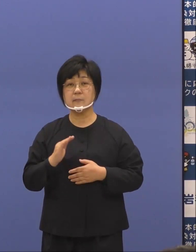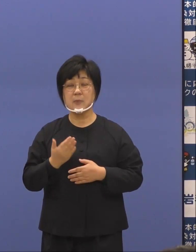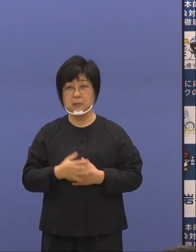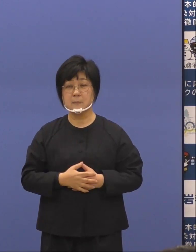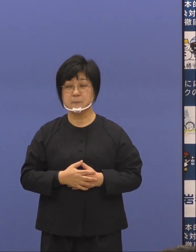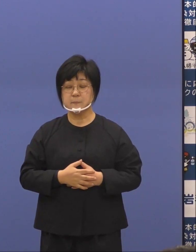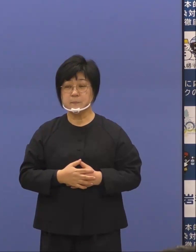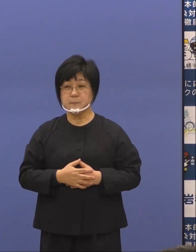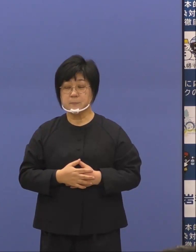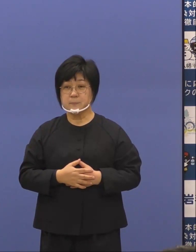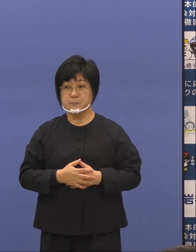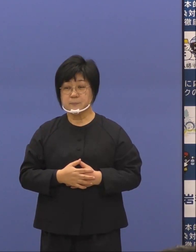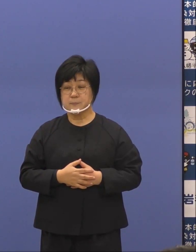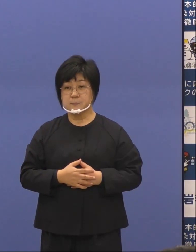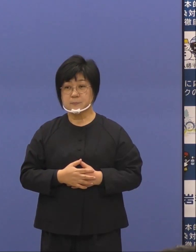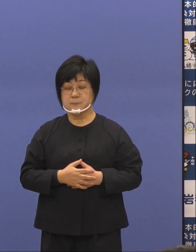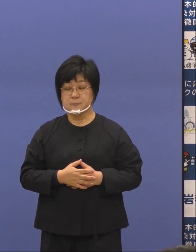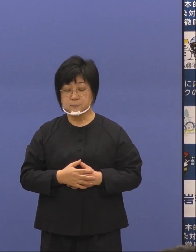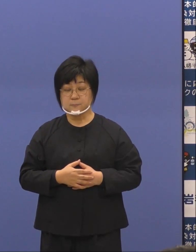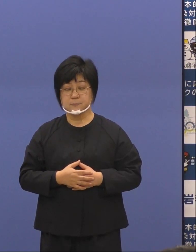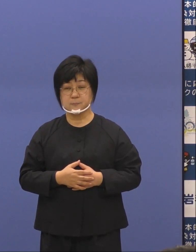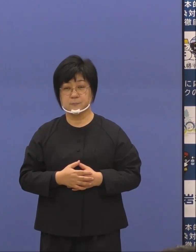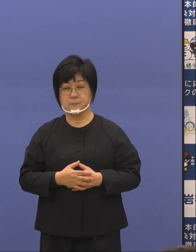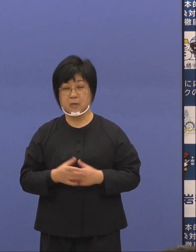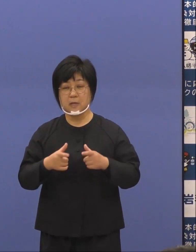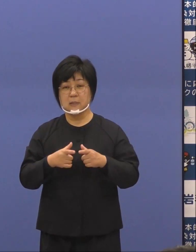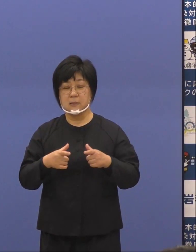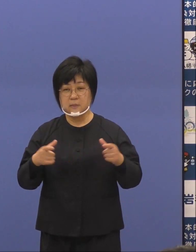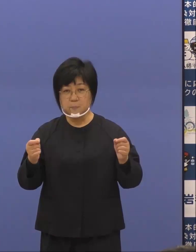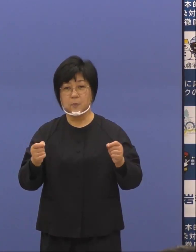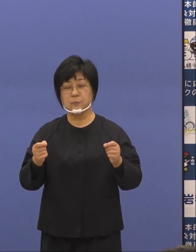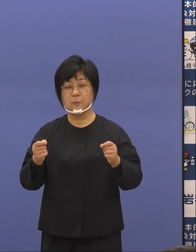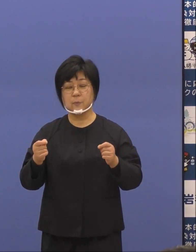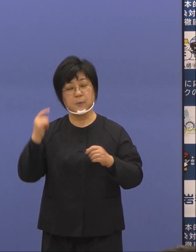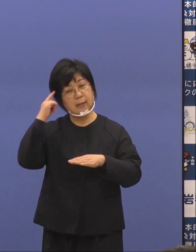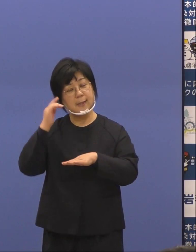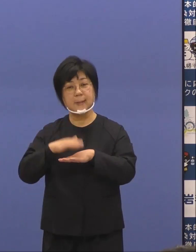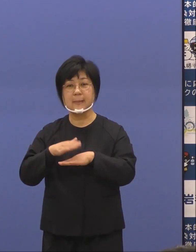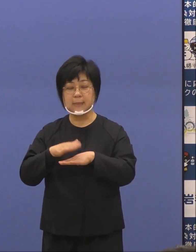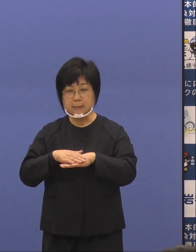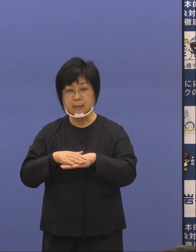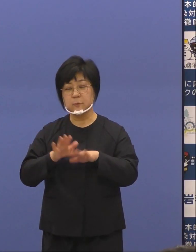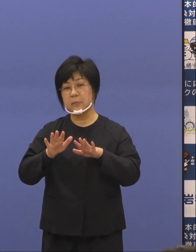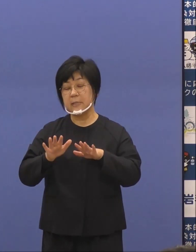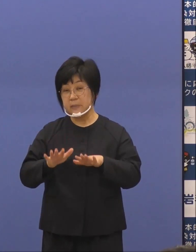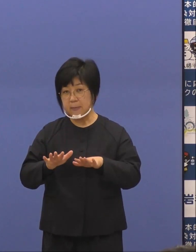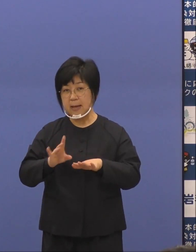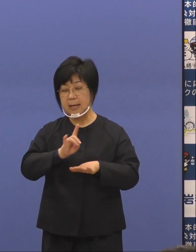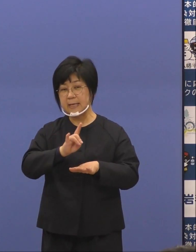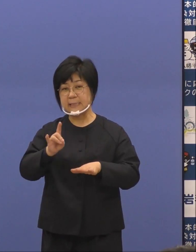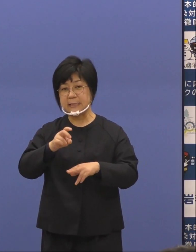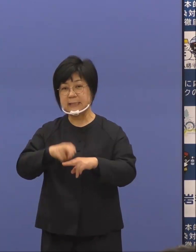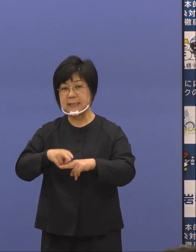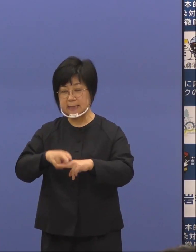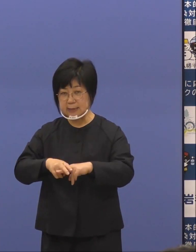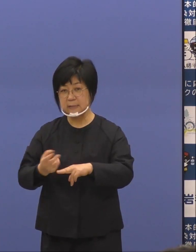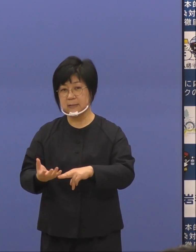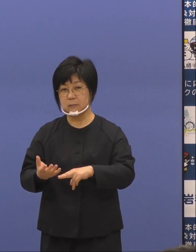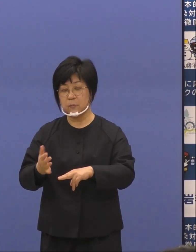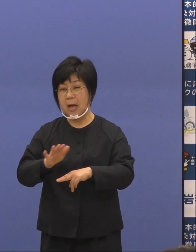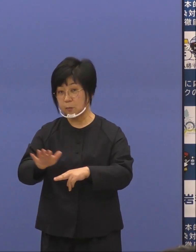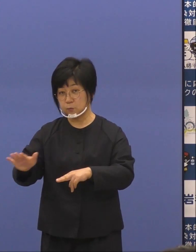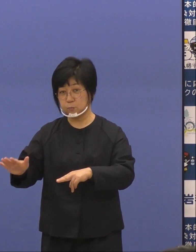ですね、日本の風潮としてこう今議席を持っているこ